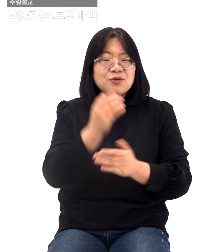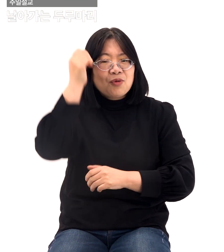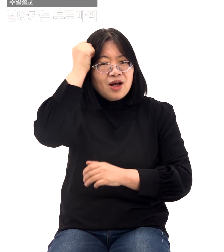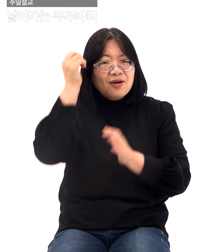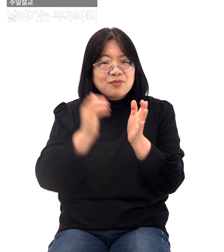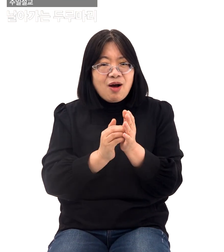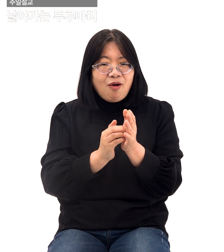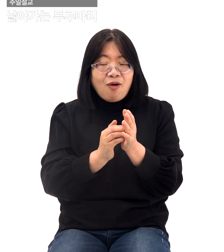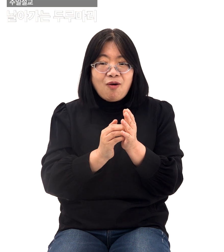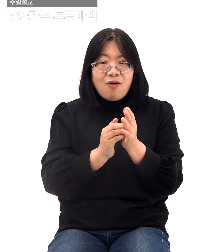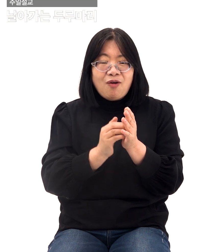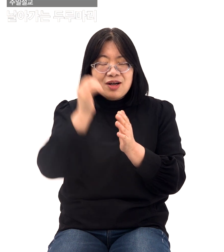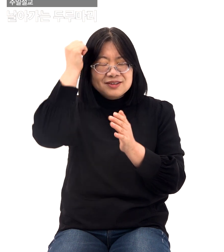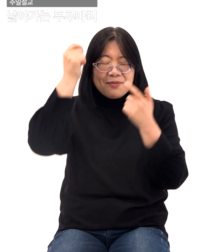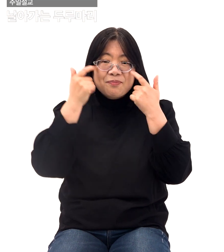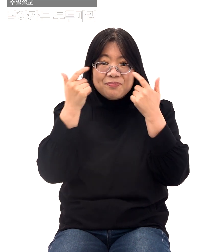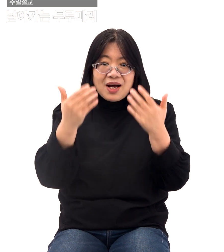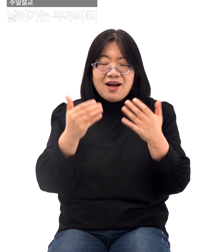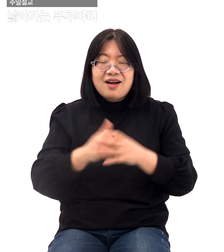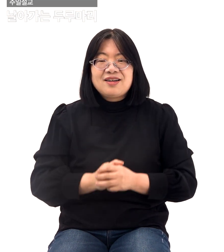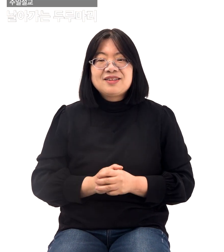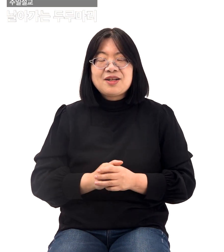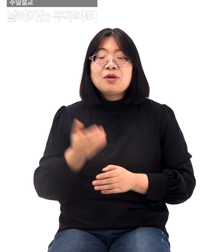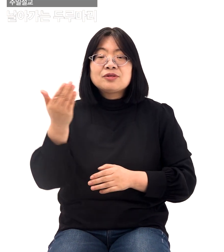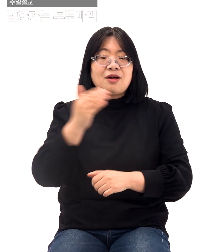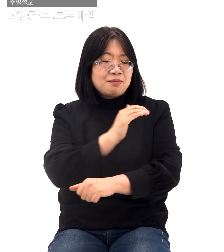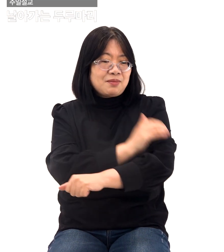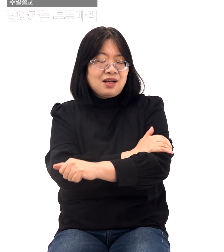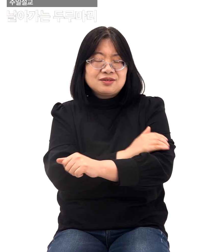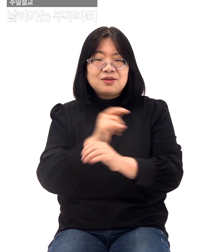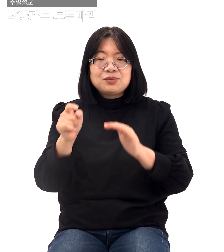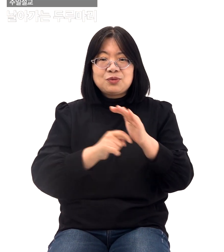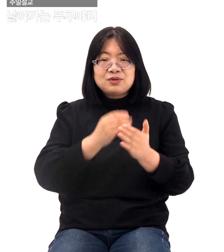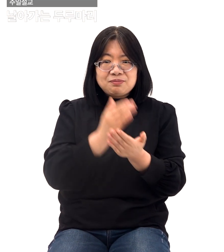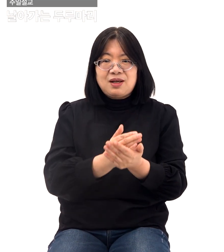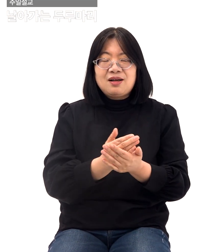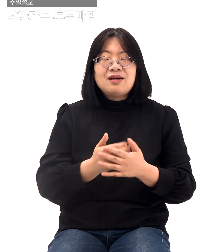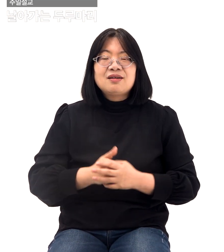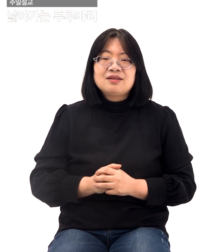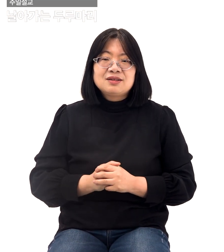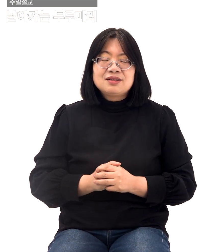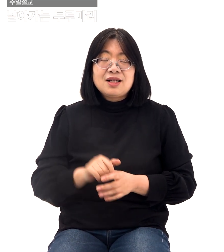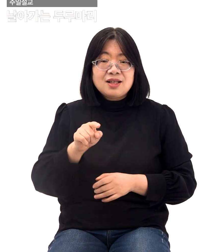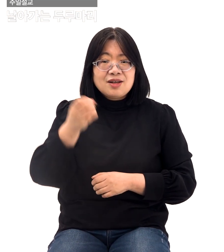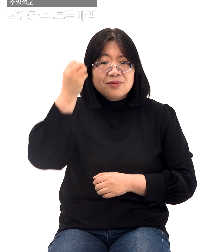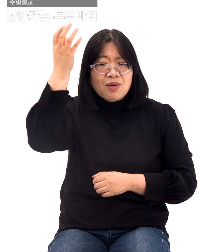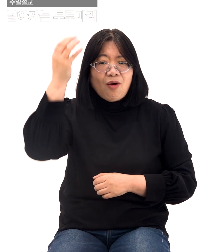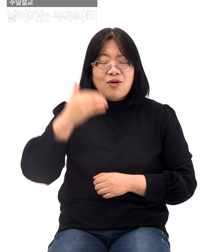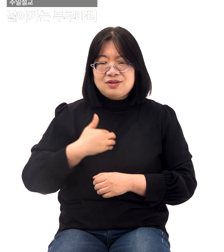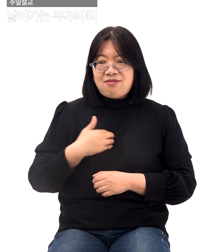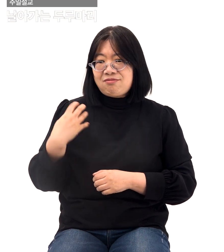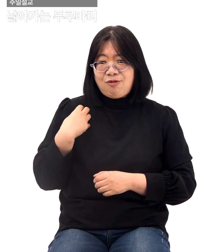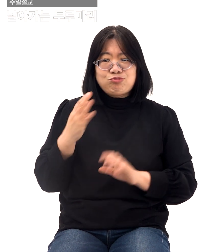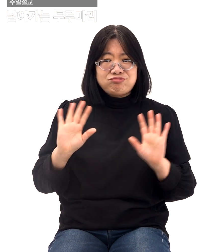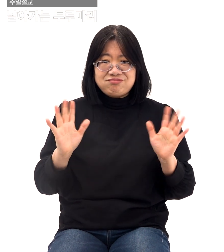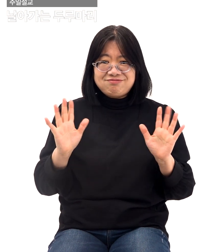외웠어요. 확 들어오죠. 네 팔뚝으로 도둑질하지 말고. 이거 잊어버리면 그건 제 책임이